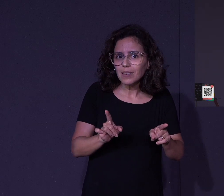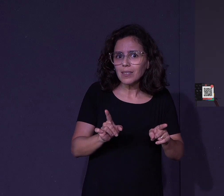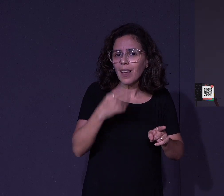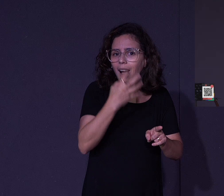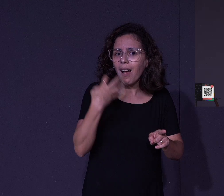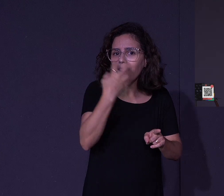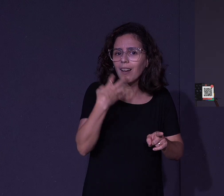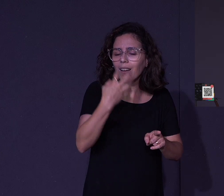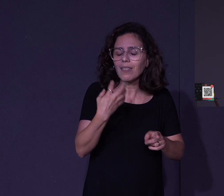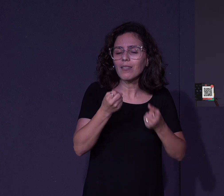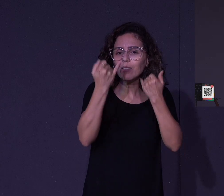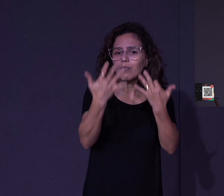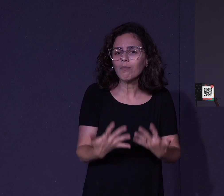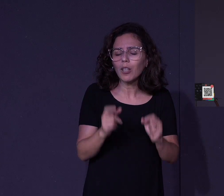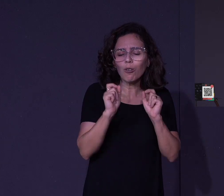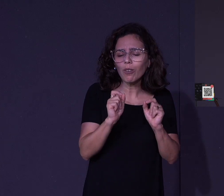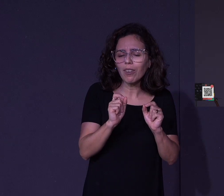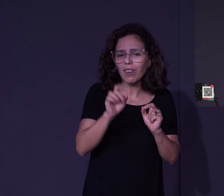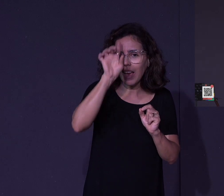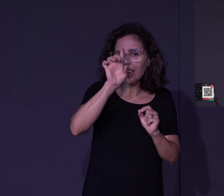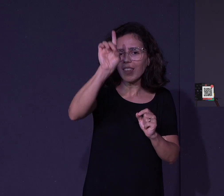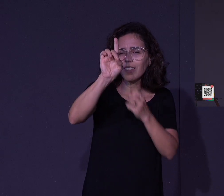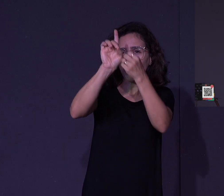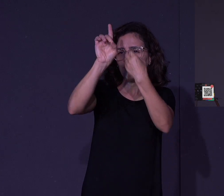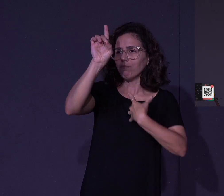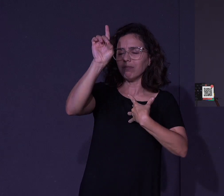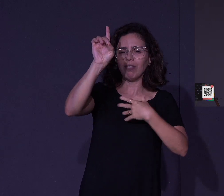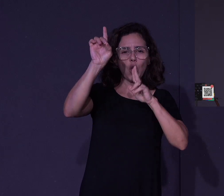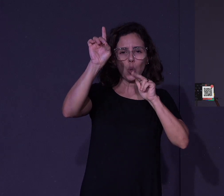Sabe o que é que Lucas está nos mostrando? Contexto trágico.